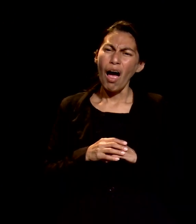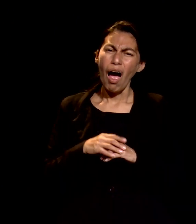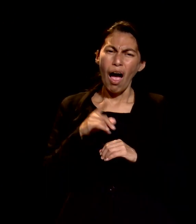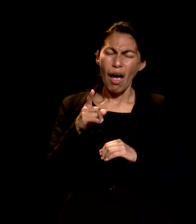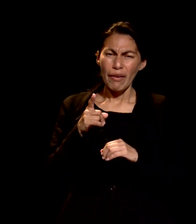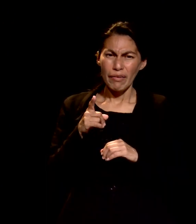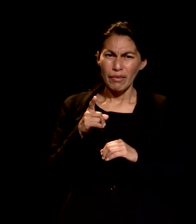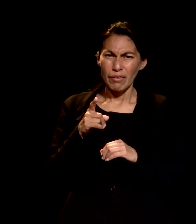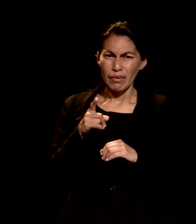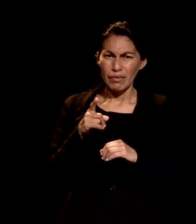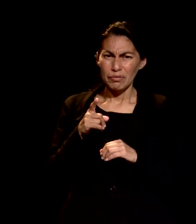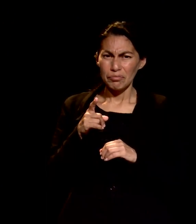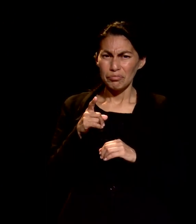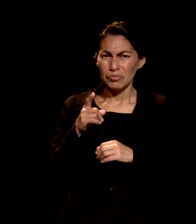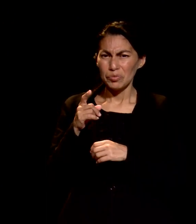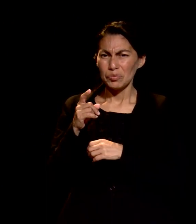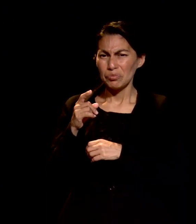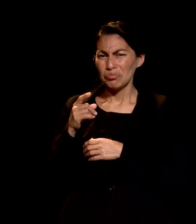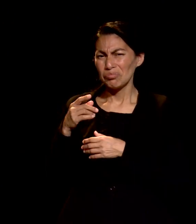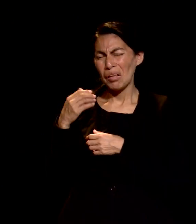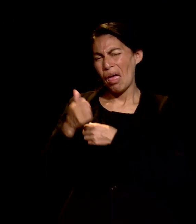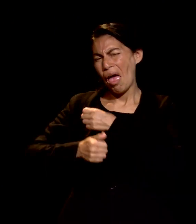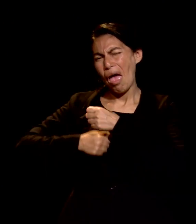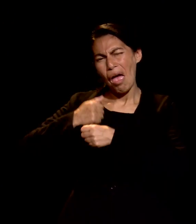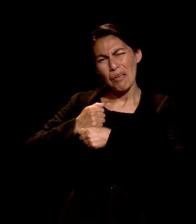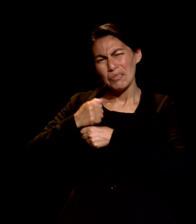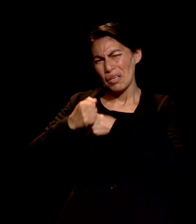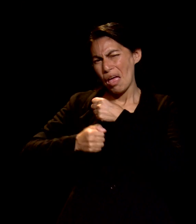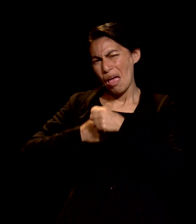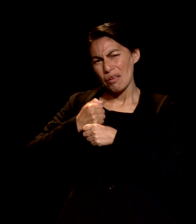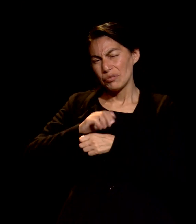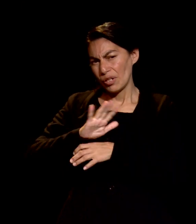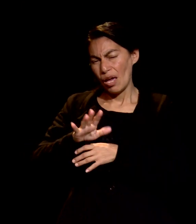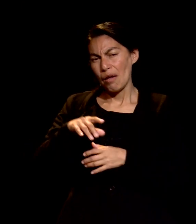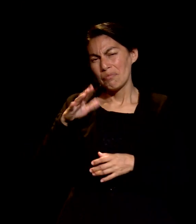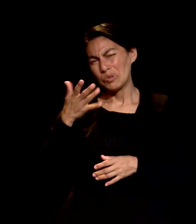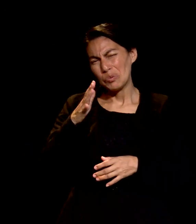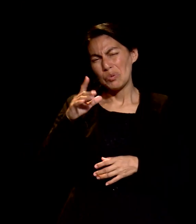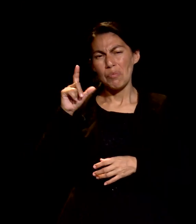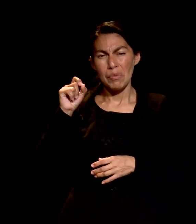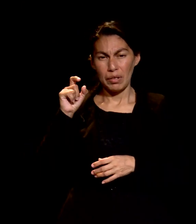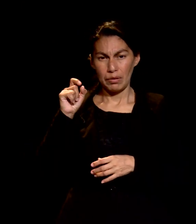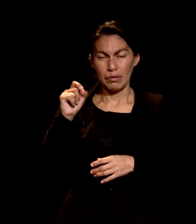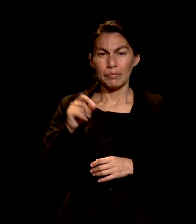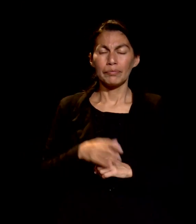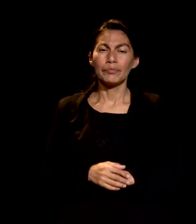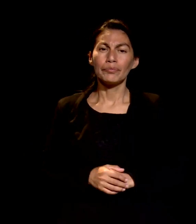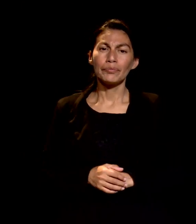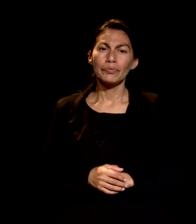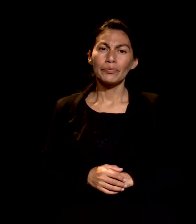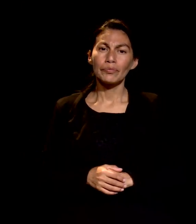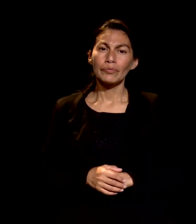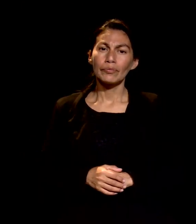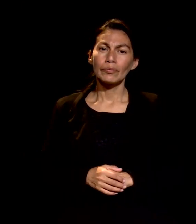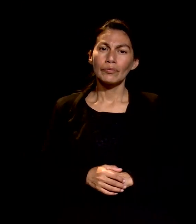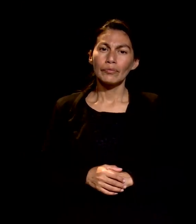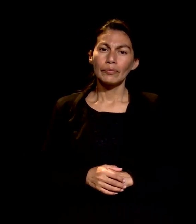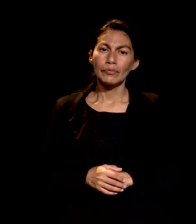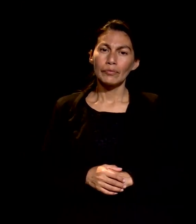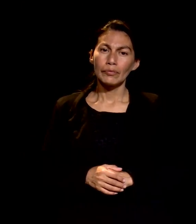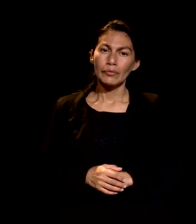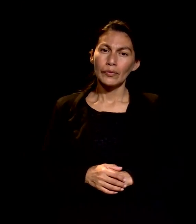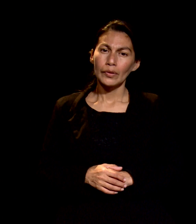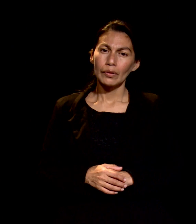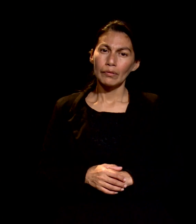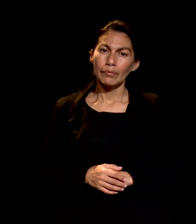la secundaria y todo, y pasaron. Yo tenía como 20 años ya. Y entonces